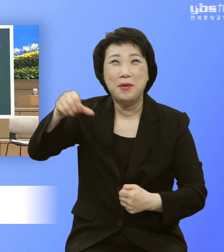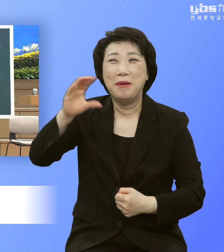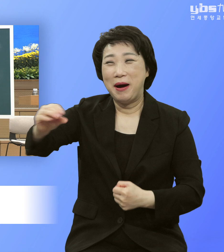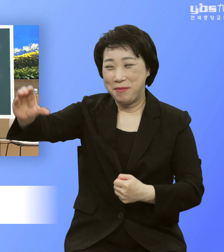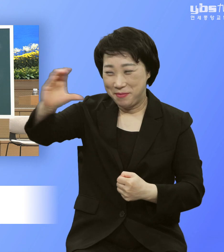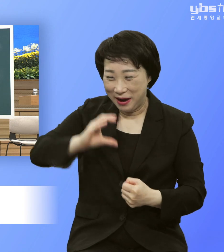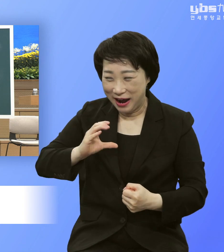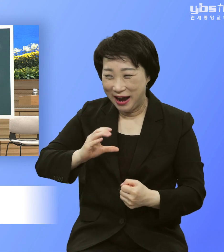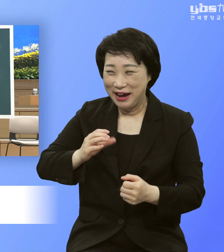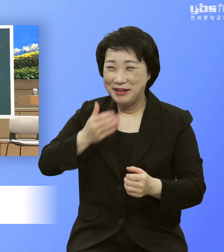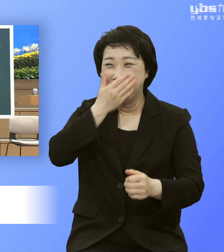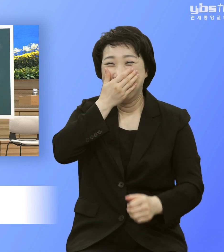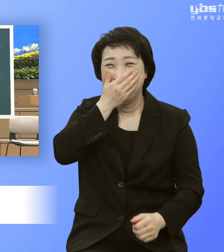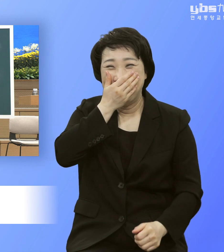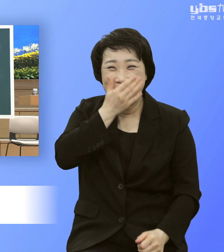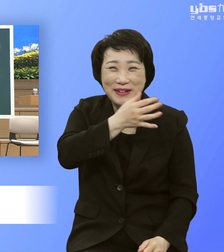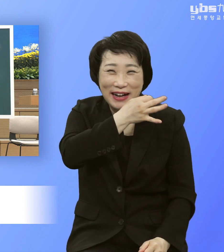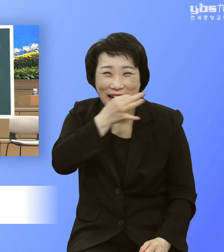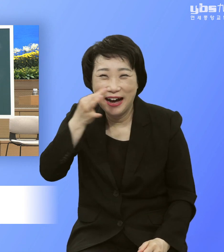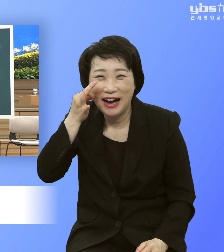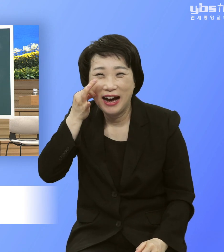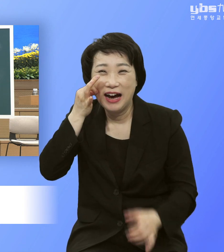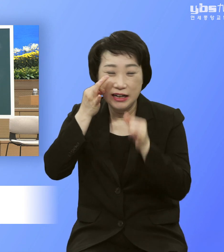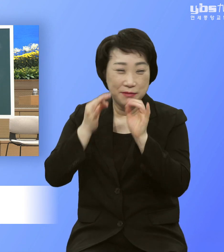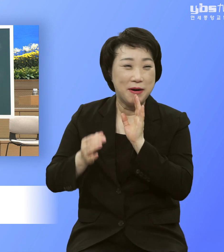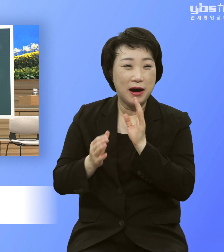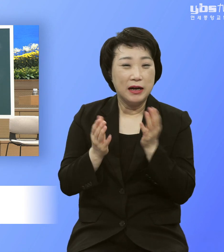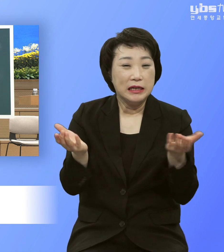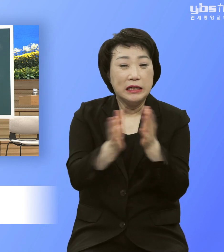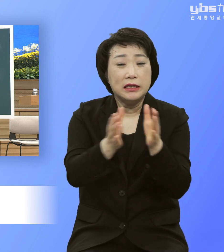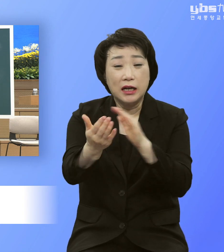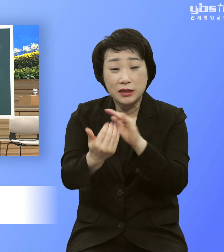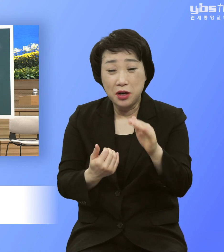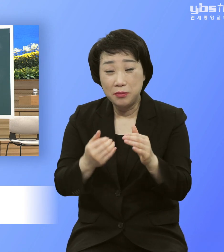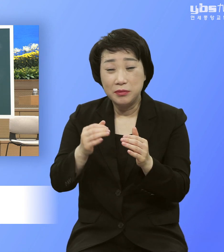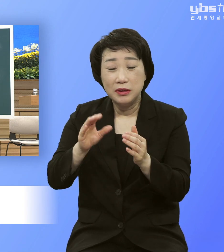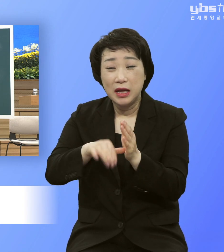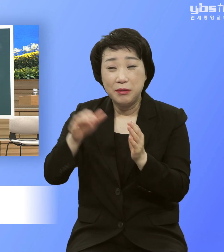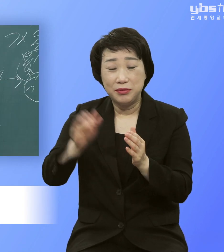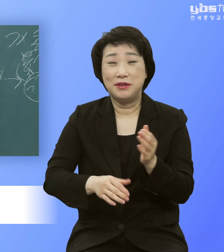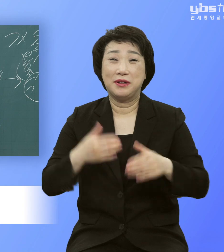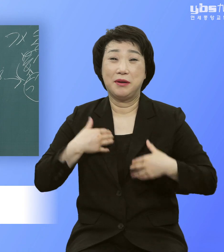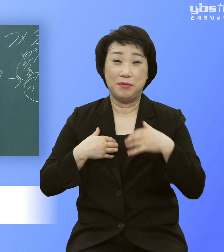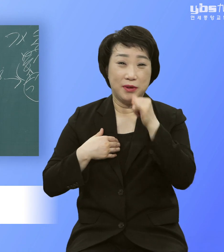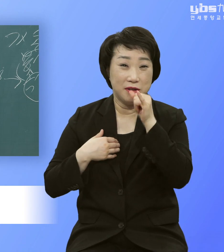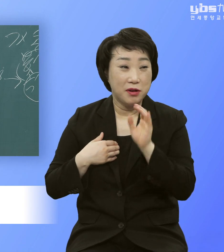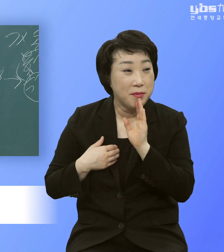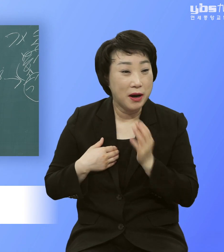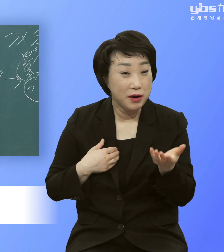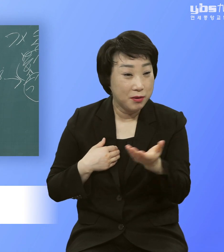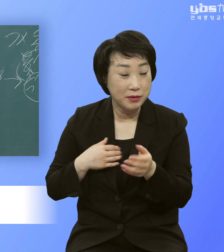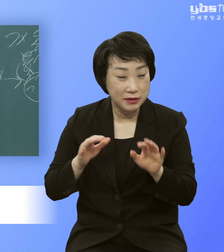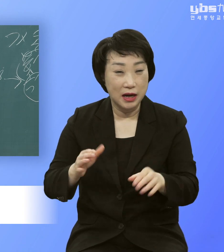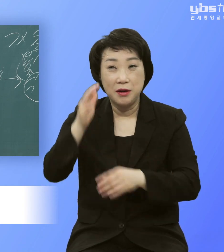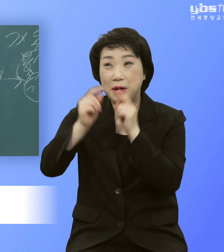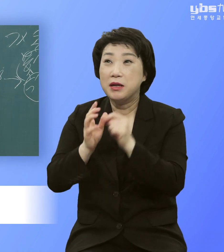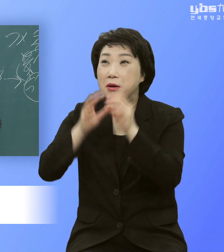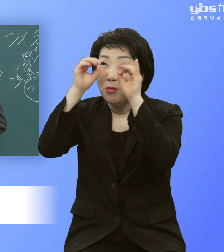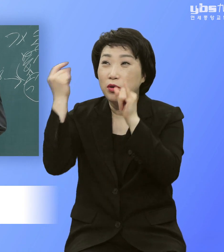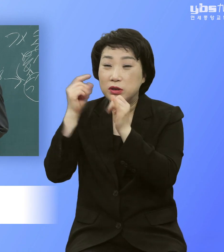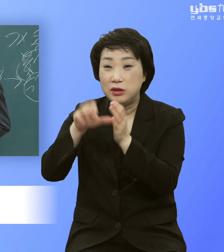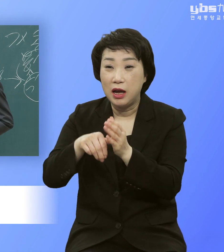받았다. 시작하기 전부터 기뻐. 우리가 하나님 말씀 들을 때 이 말씀이 생명이라고 할